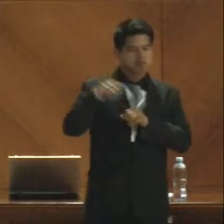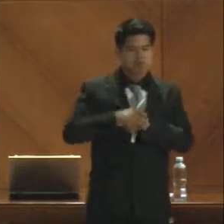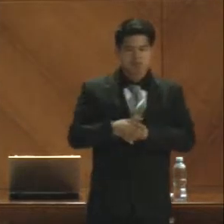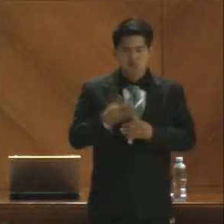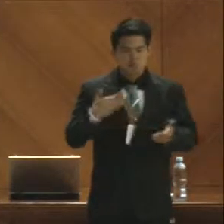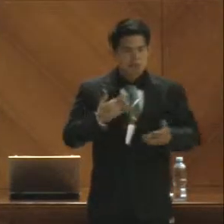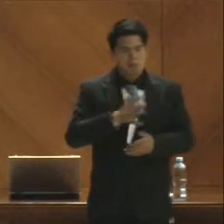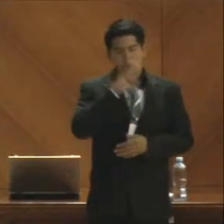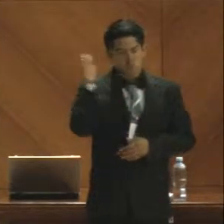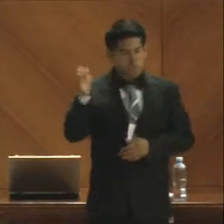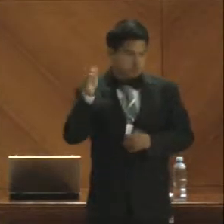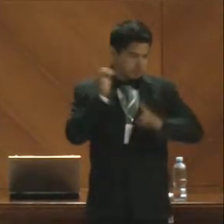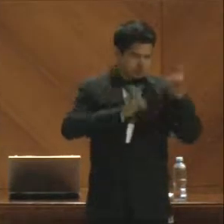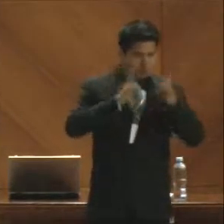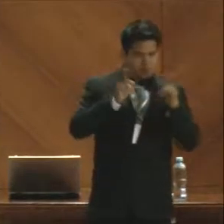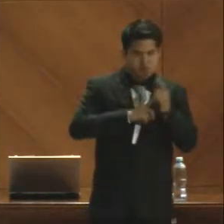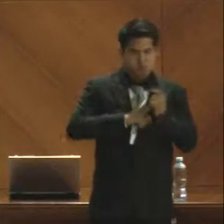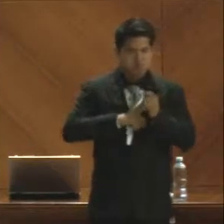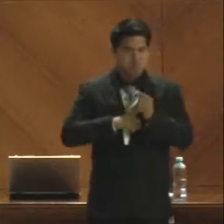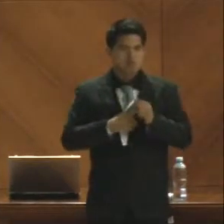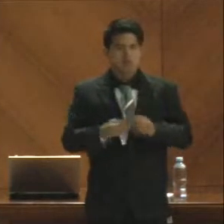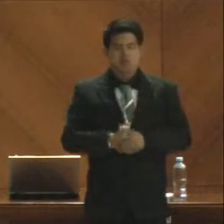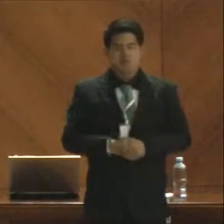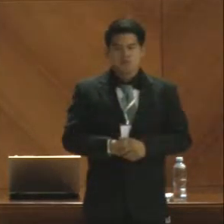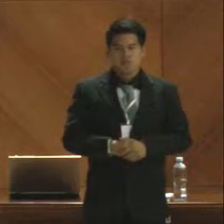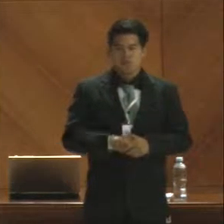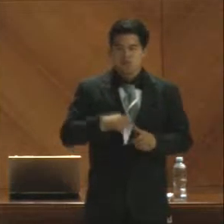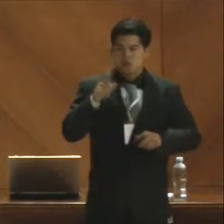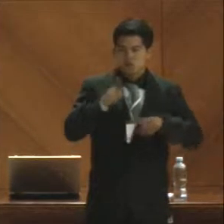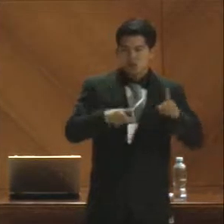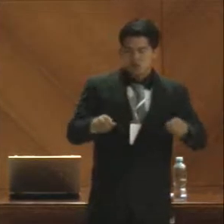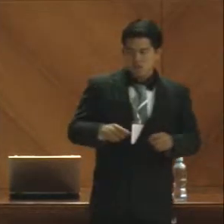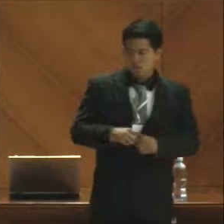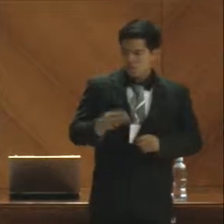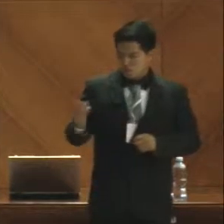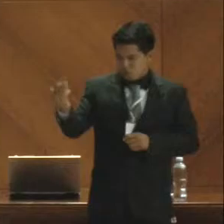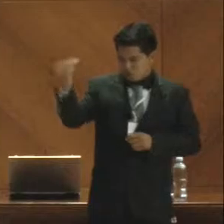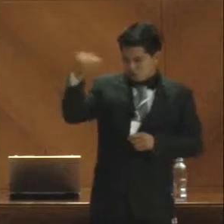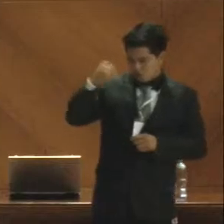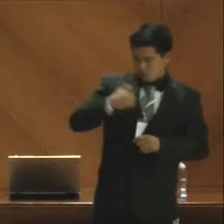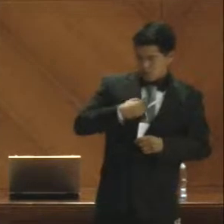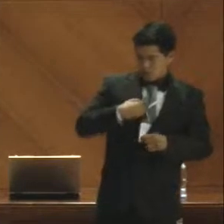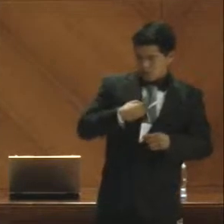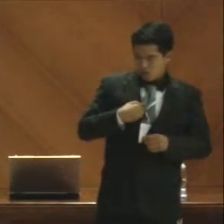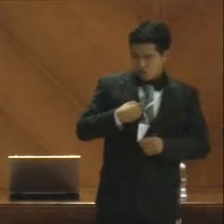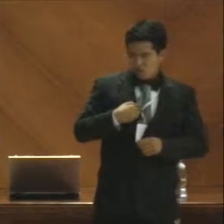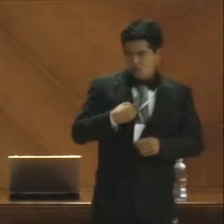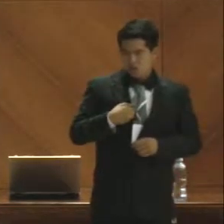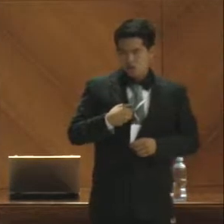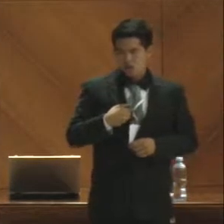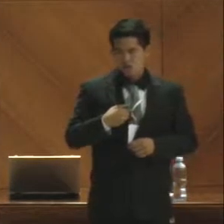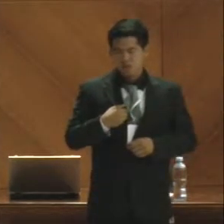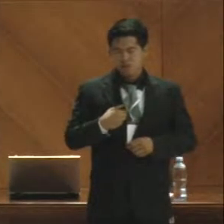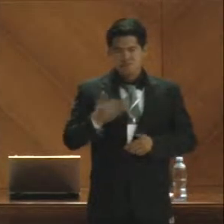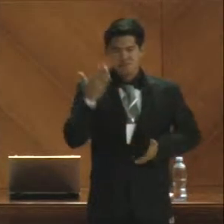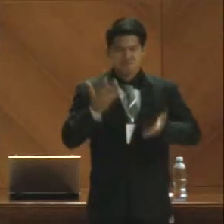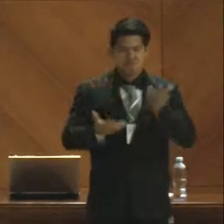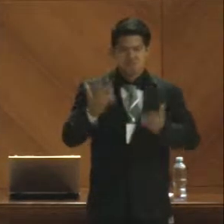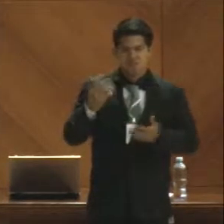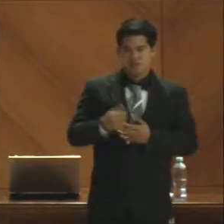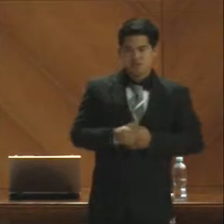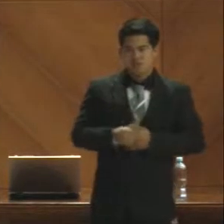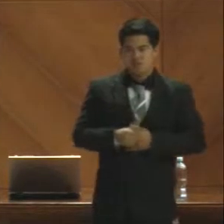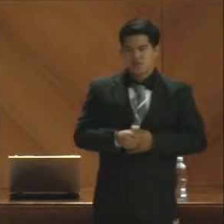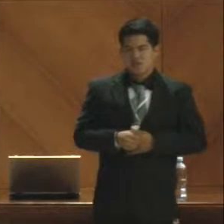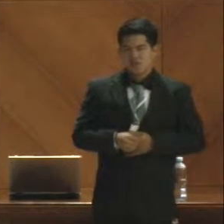Salinas del fin de semana, usando Gmail, la persona que recibe ese correo electrónico le va a decir, probablemente